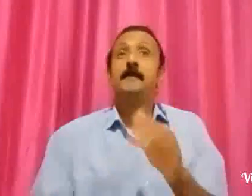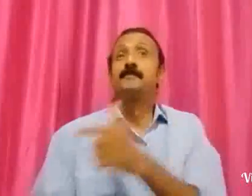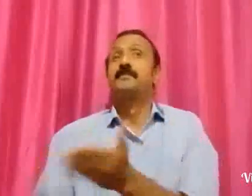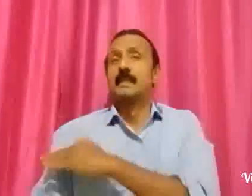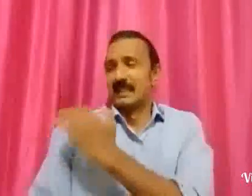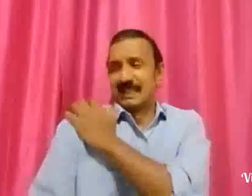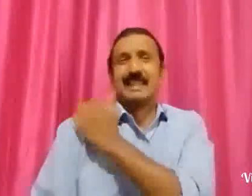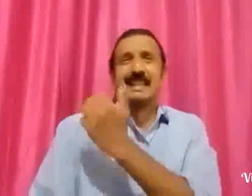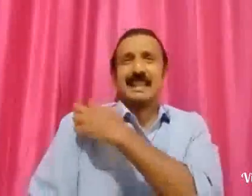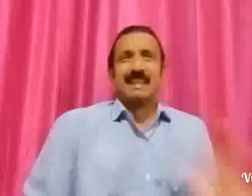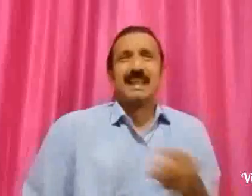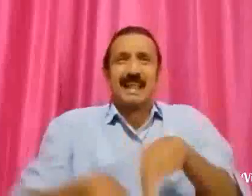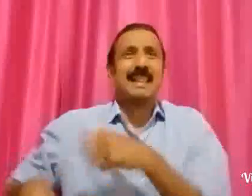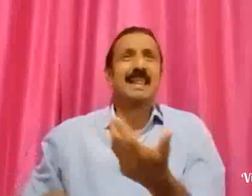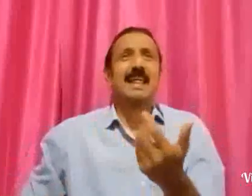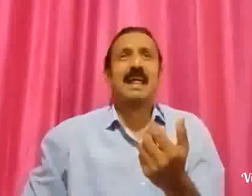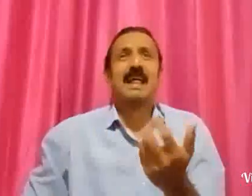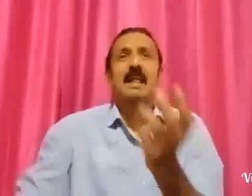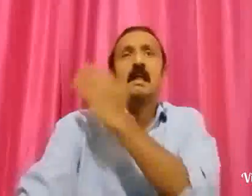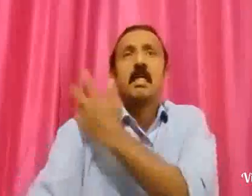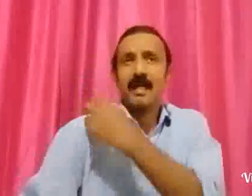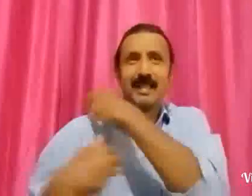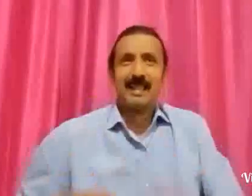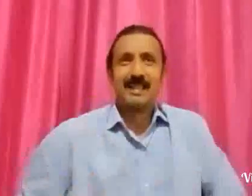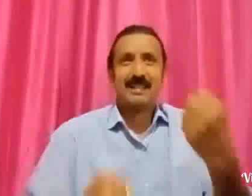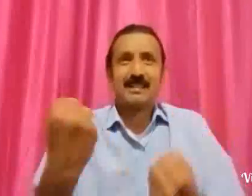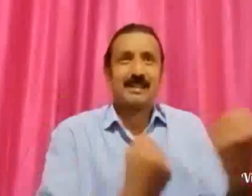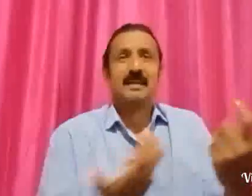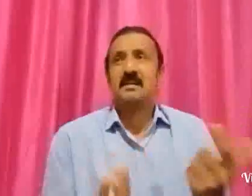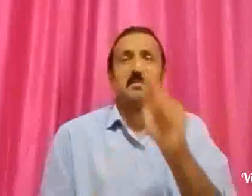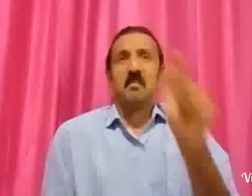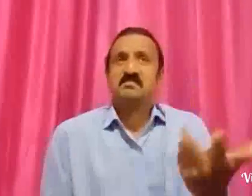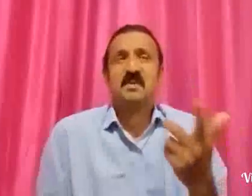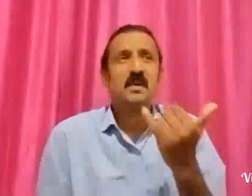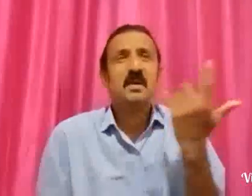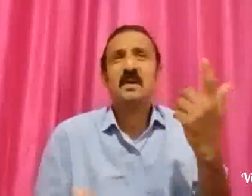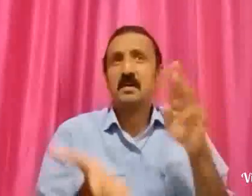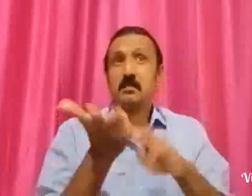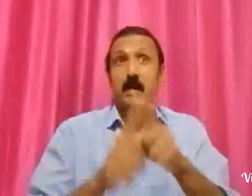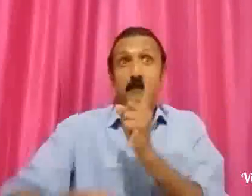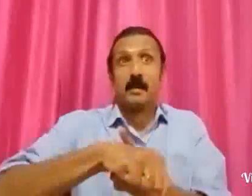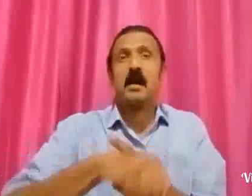അതിനല്ലേ പോയത്? ശ്രീദേവിയുടെ അവള് കൂടി വരട്ടെ. ഓ, അവള് വന്നിട്ട് ഇപ്പൊ എന്താ